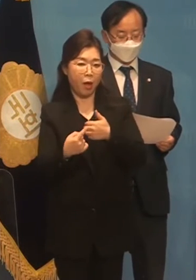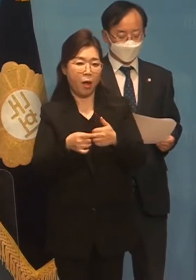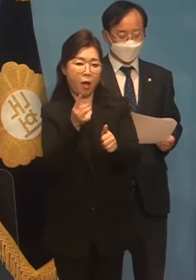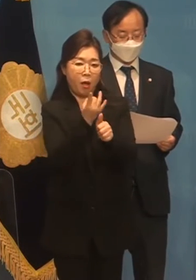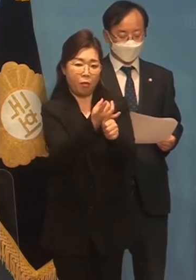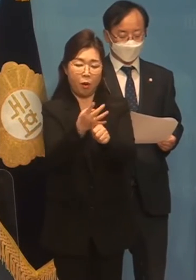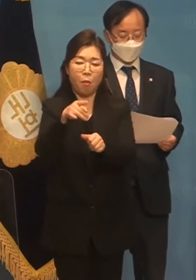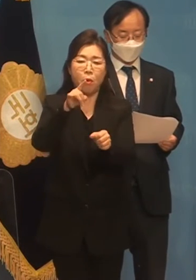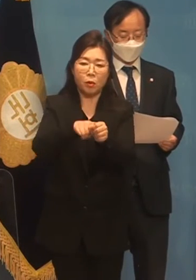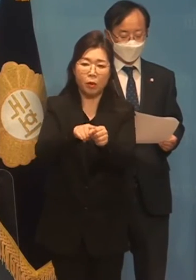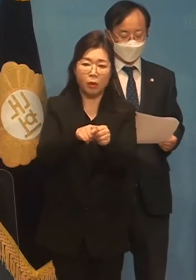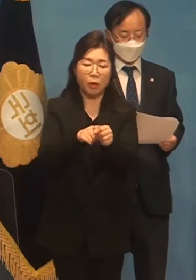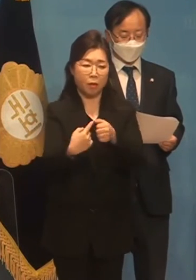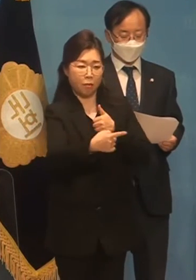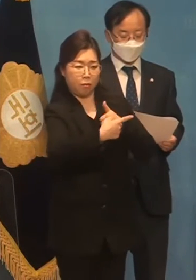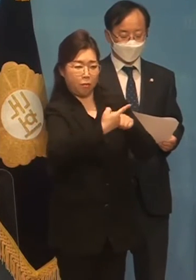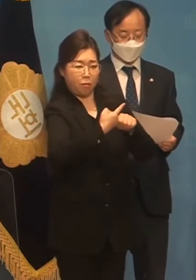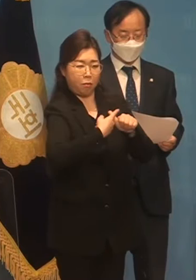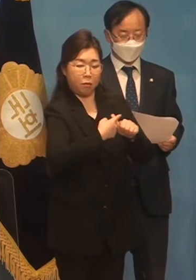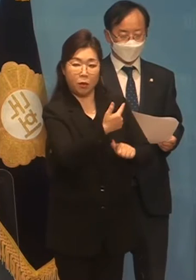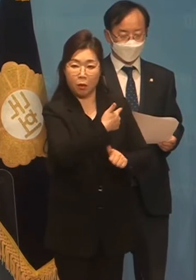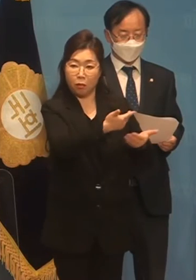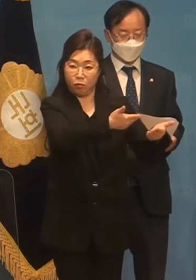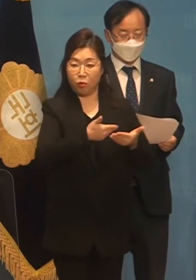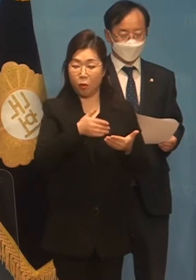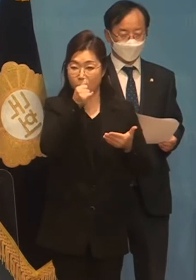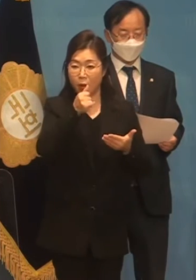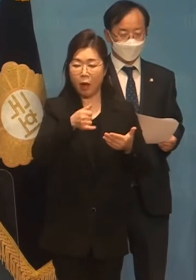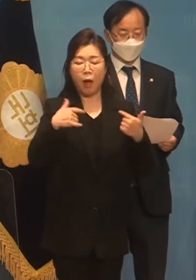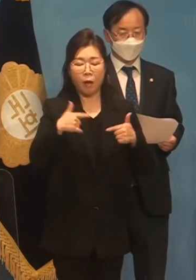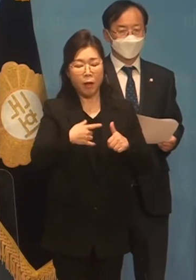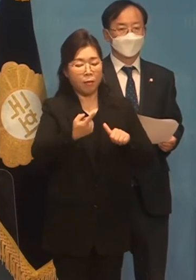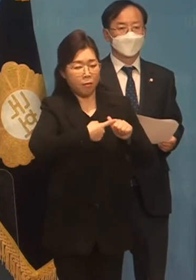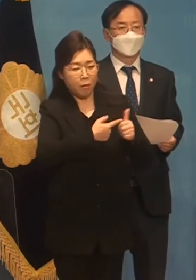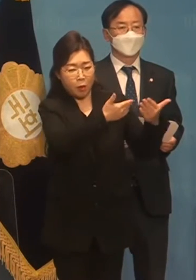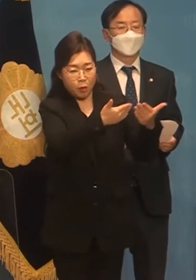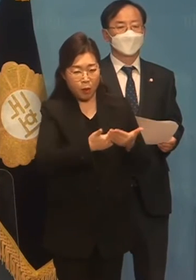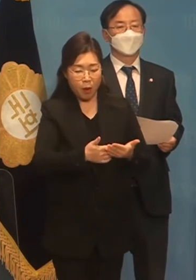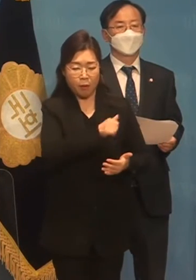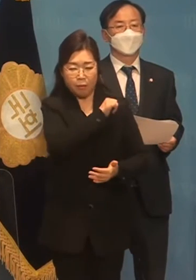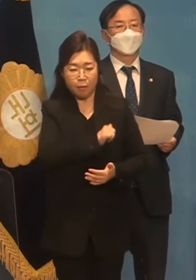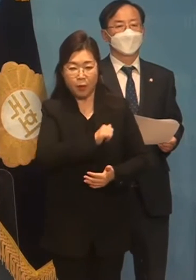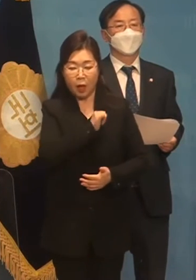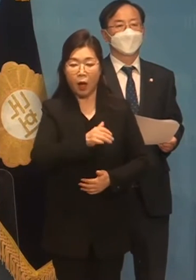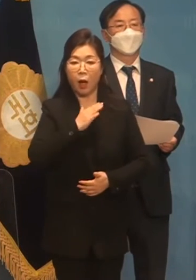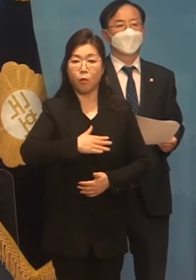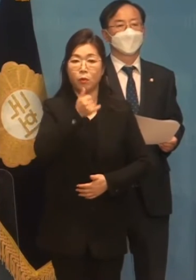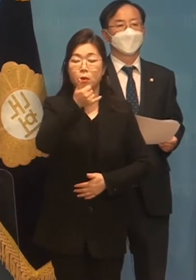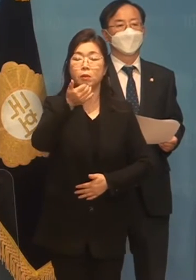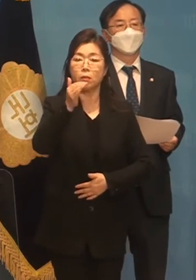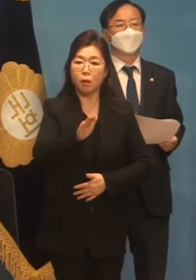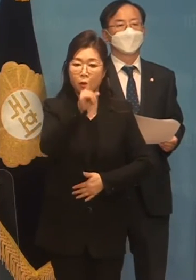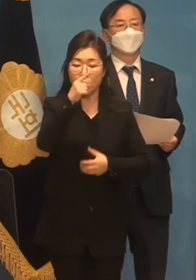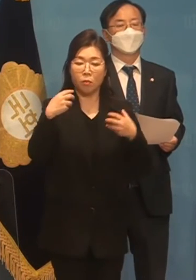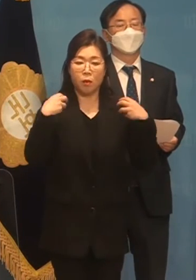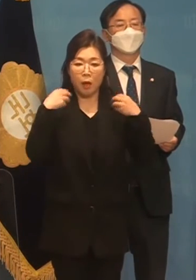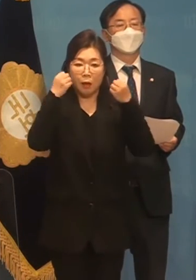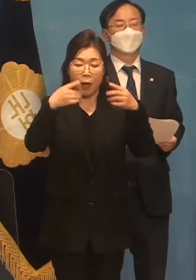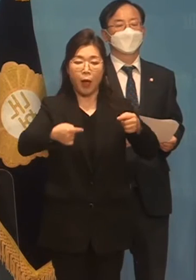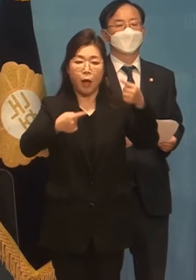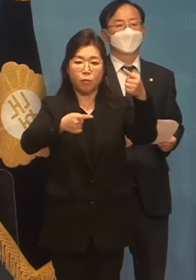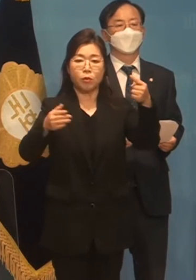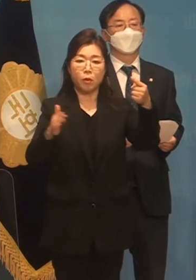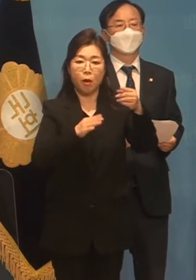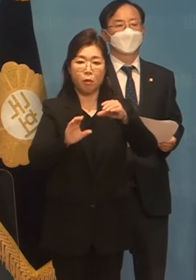추경이라는 야당의 비난 역시 늘 반복되어 왔던 일임을 감안하면 정부가 새해